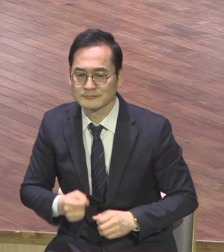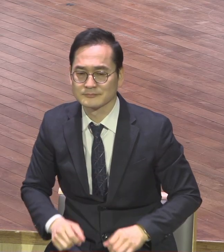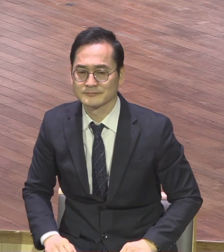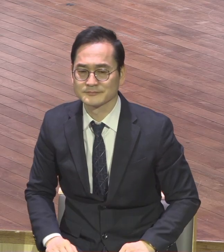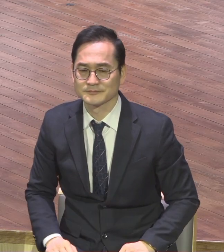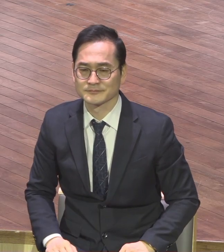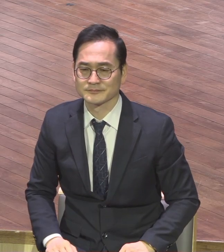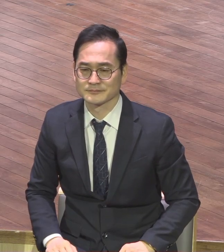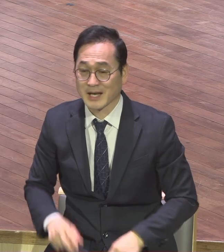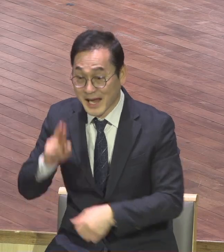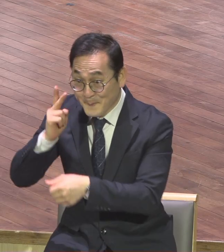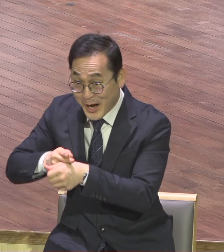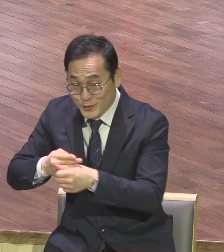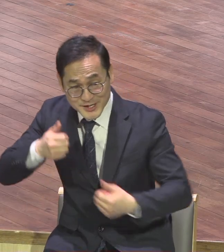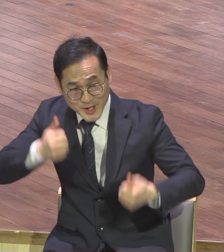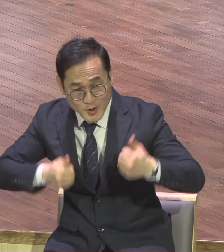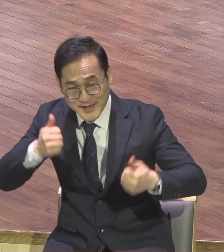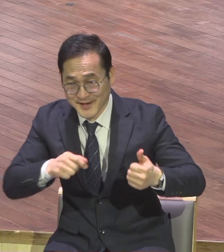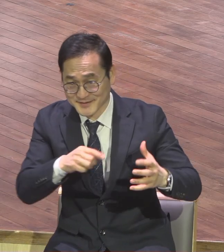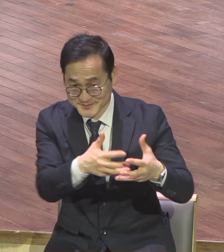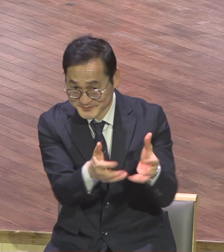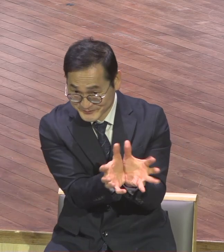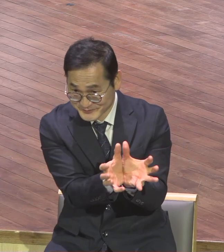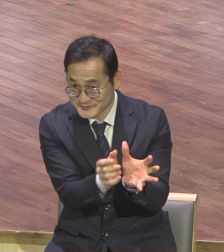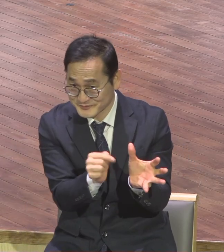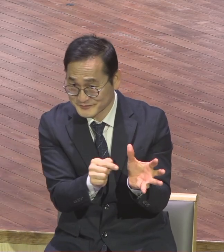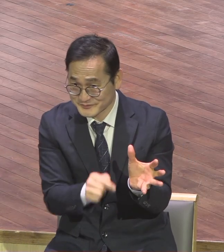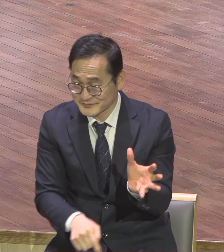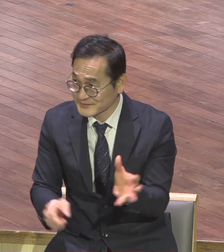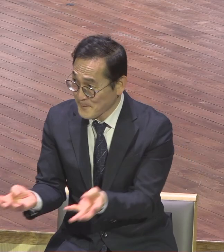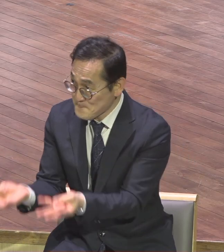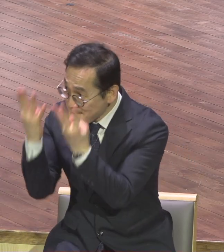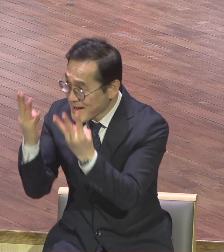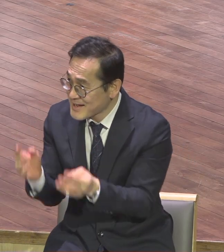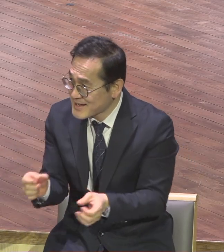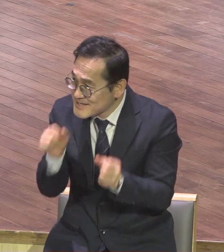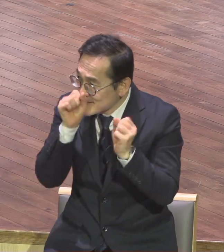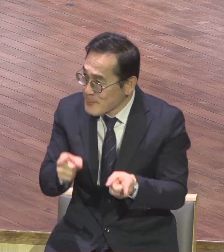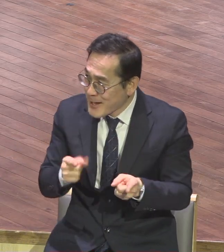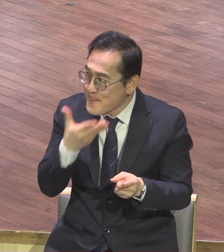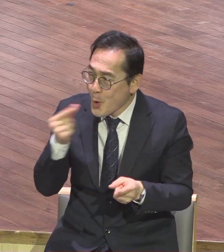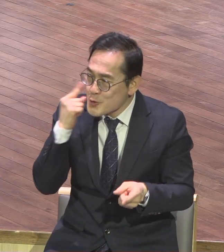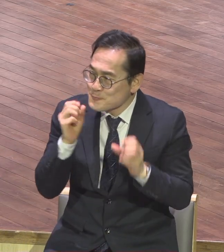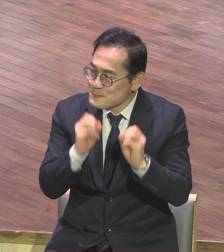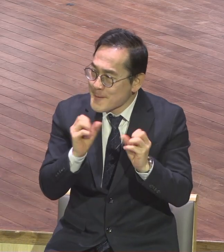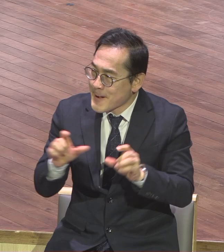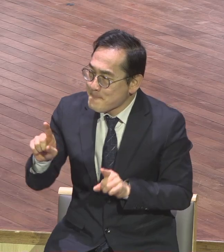바울과 경쟁하던 이들은 바울이 감옥에 갇히니까 기회다.